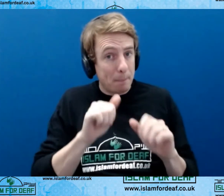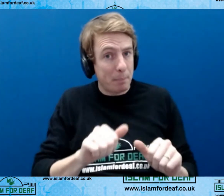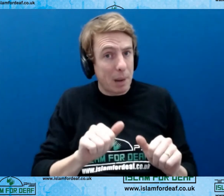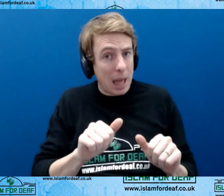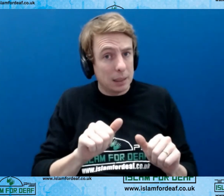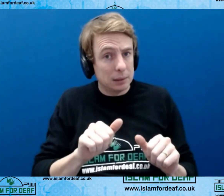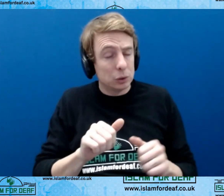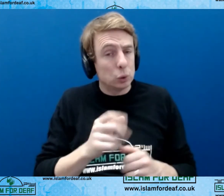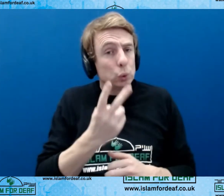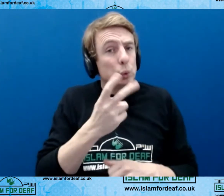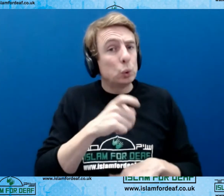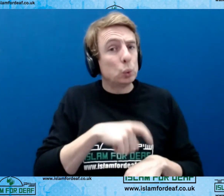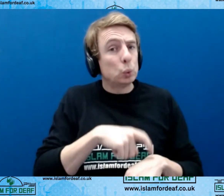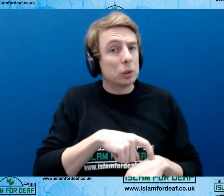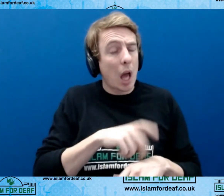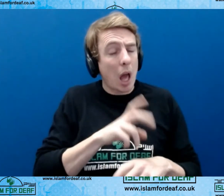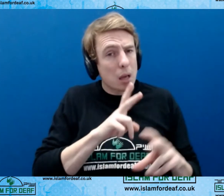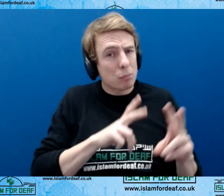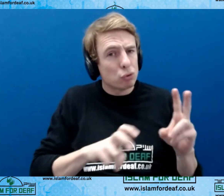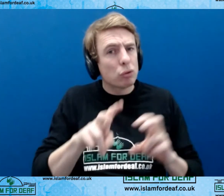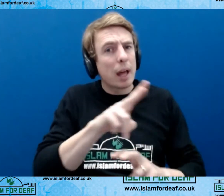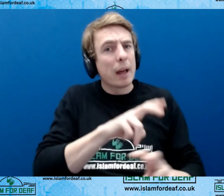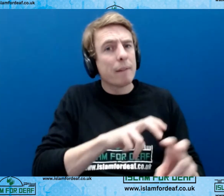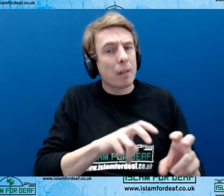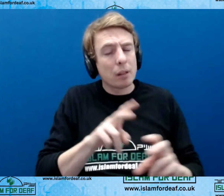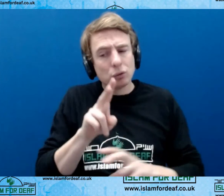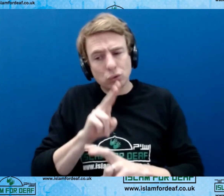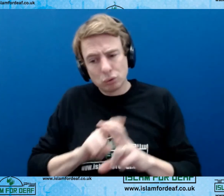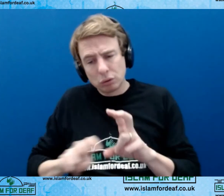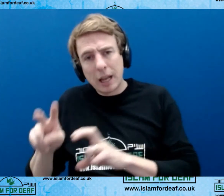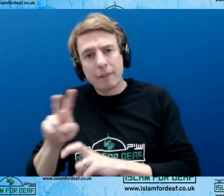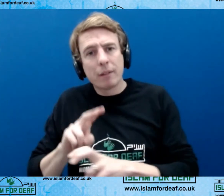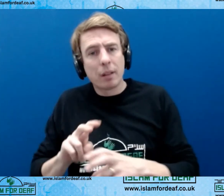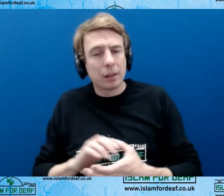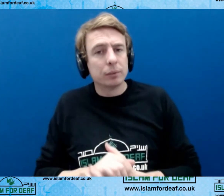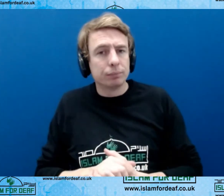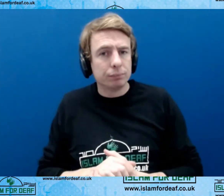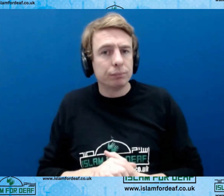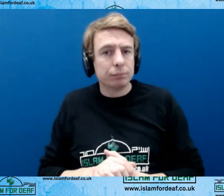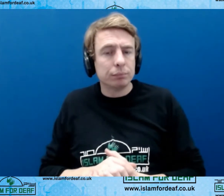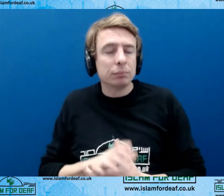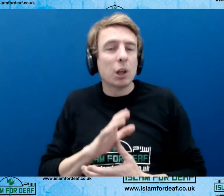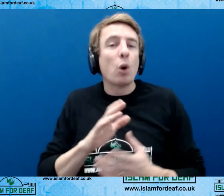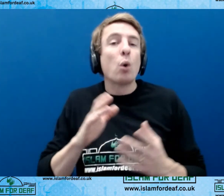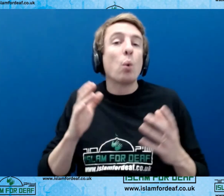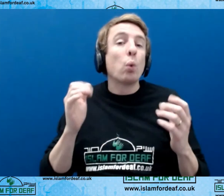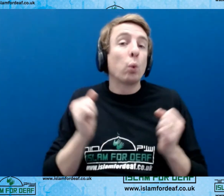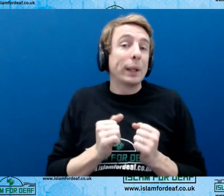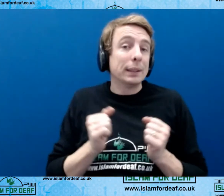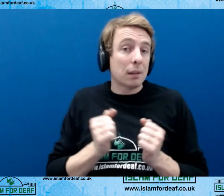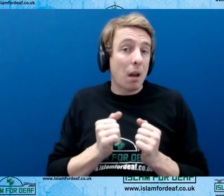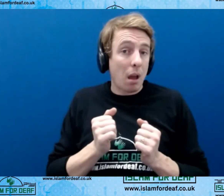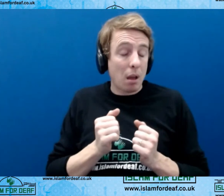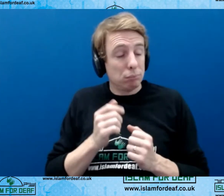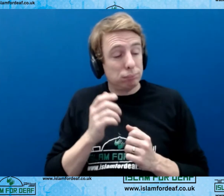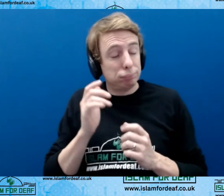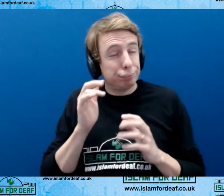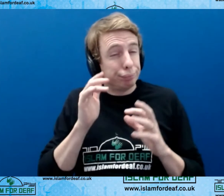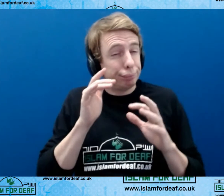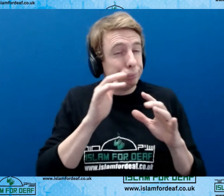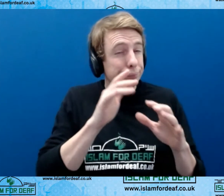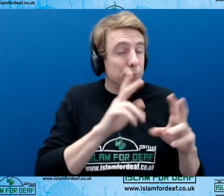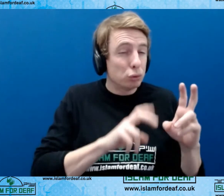يسافرون في الشتاء إلى اليمن. In winter, they would travel to Yemen. وفي الصيف